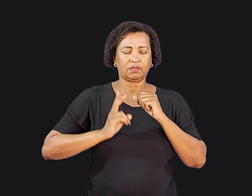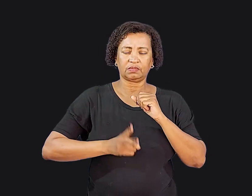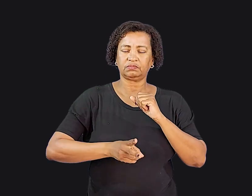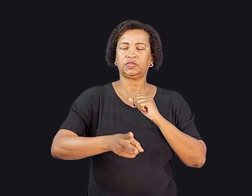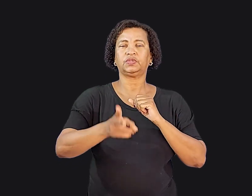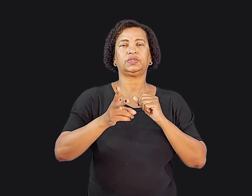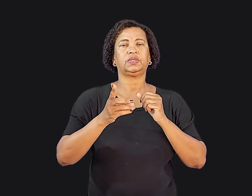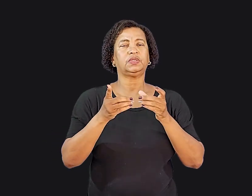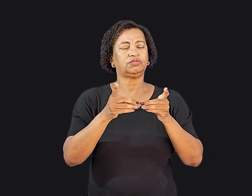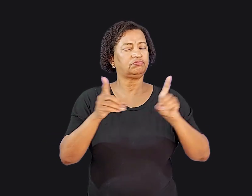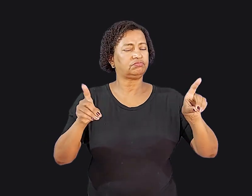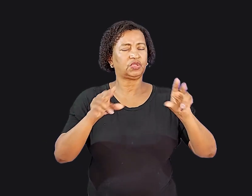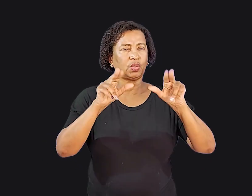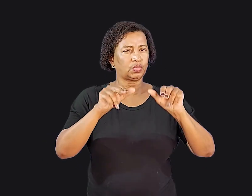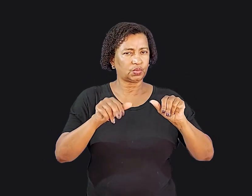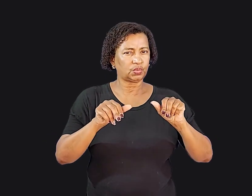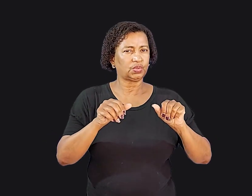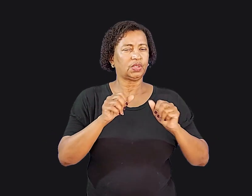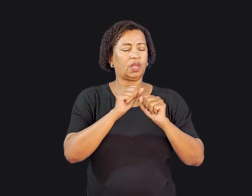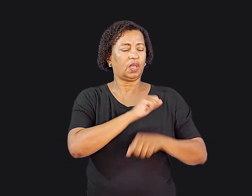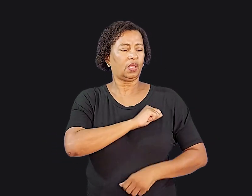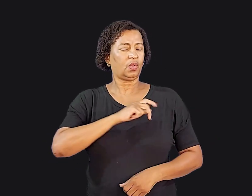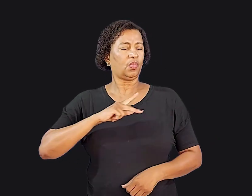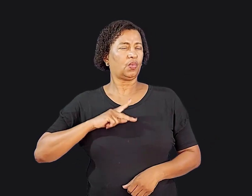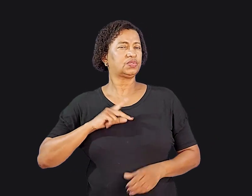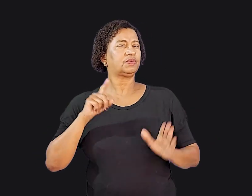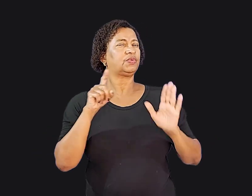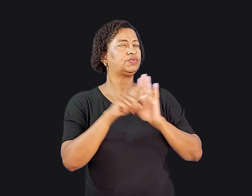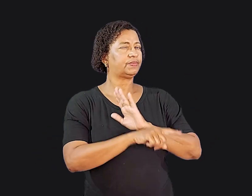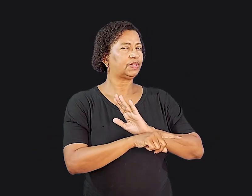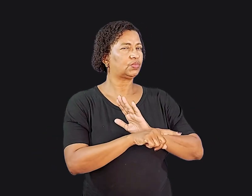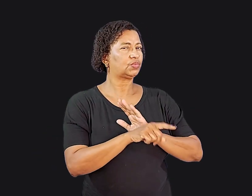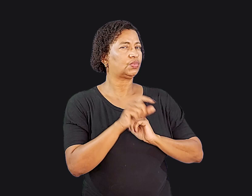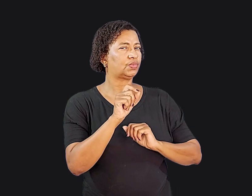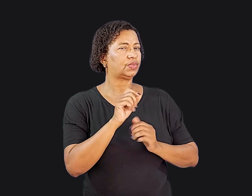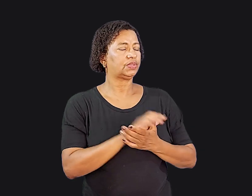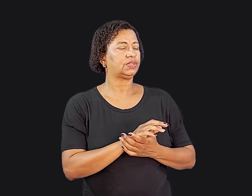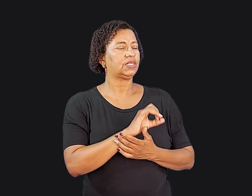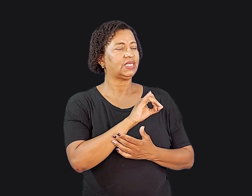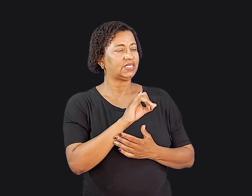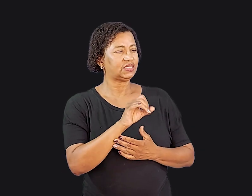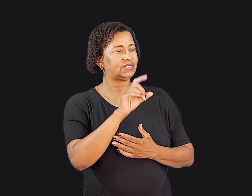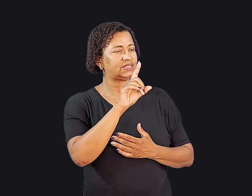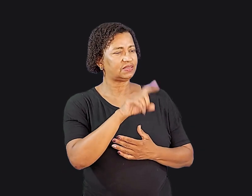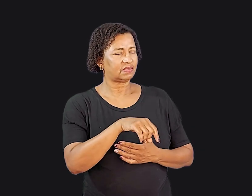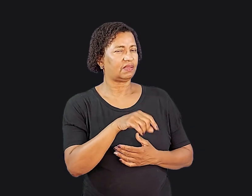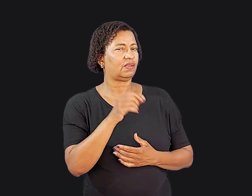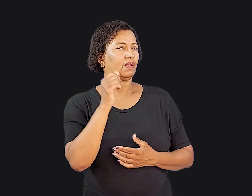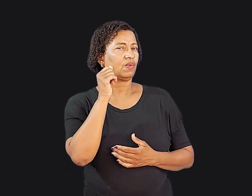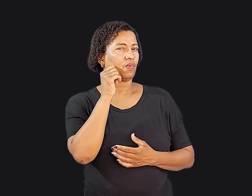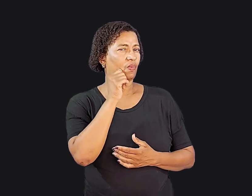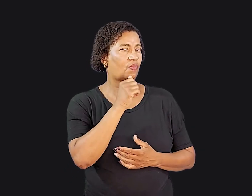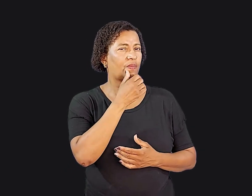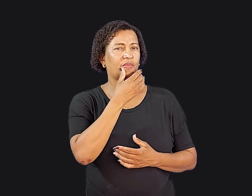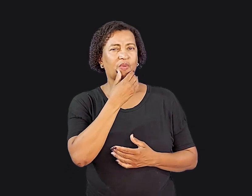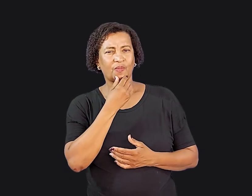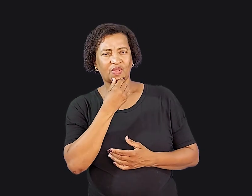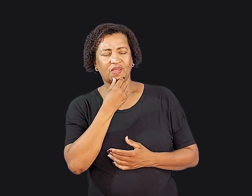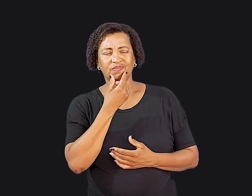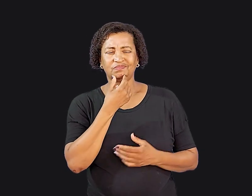e indissolúvel, um dos apóstolos, eu sempre acho que foi Pedro, disse: se esta é a situação entre o homem e sua mulher, é melhor não